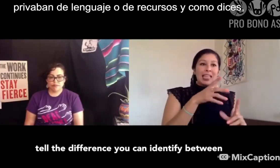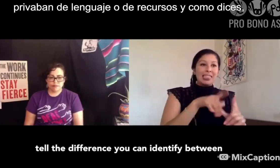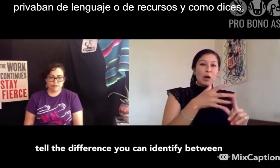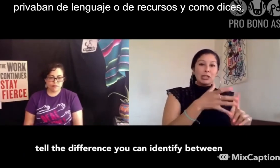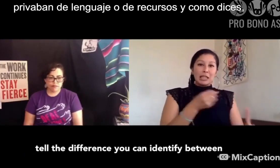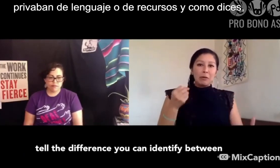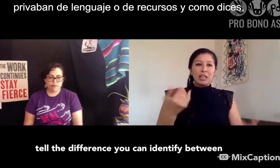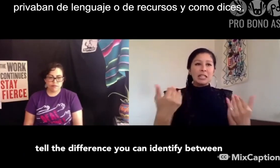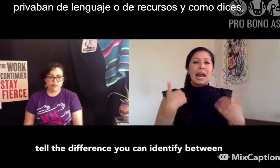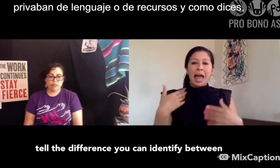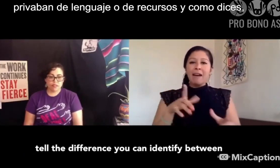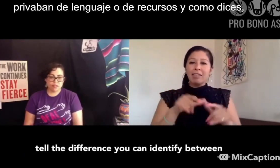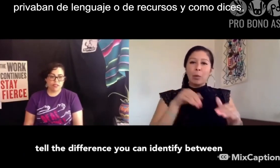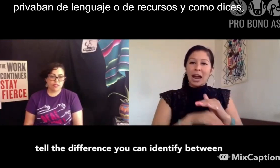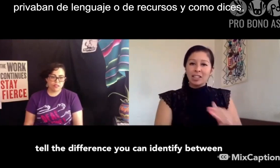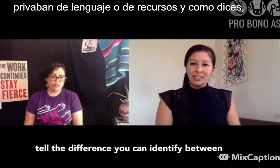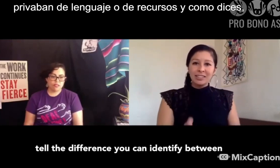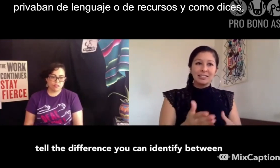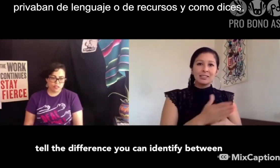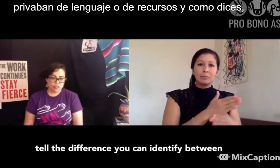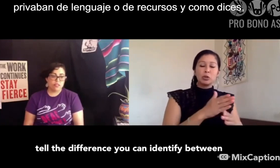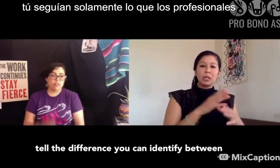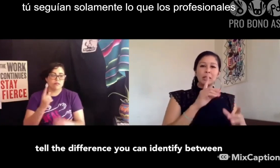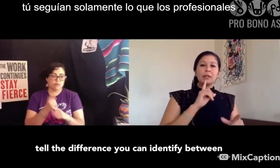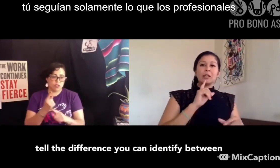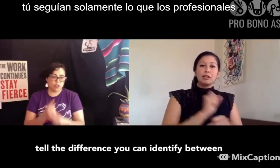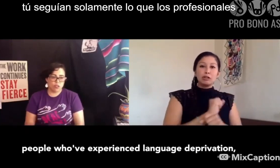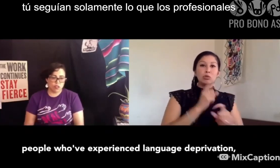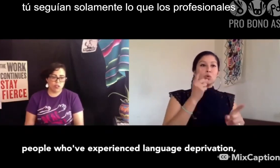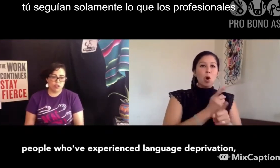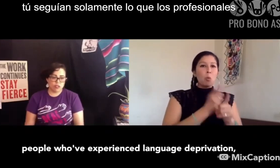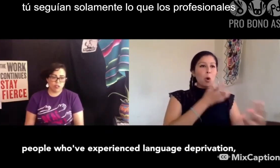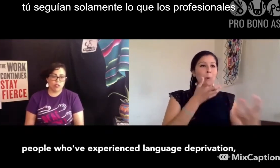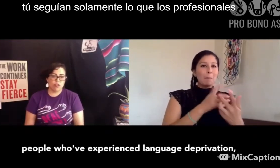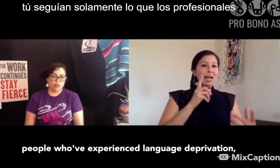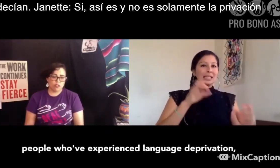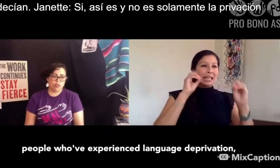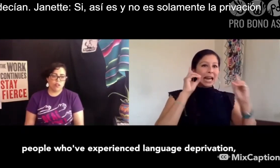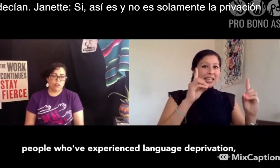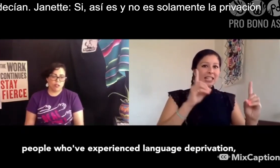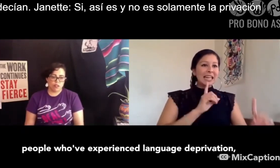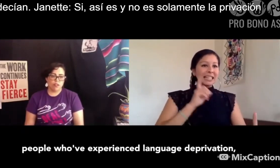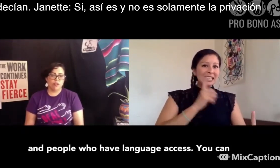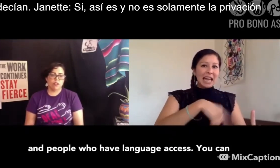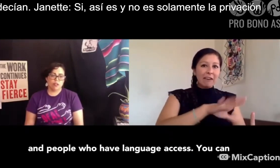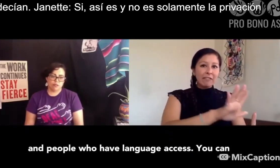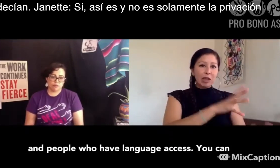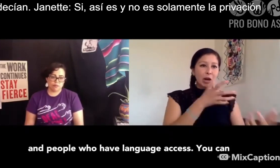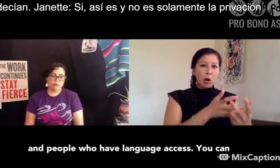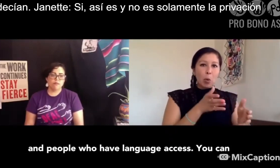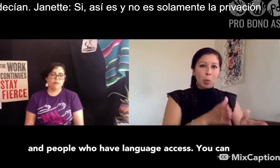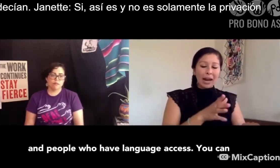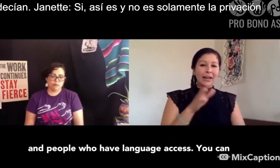de recursos y como dices tú, seguían solamente los que los profesionales